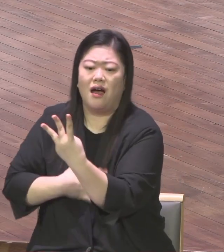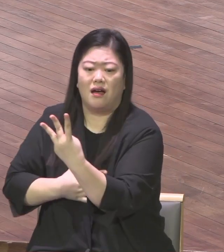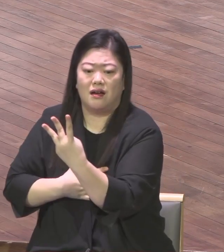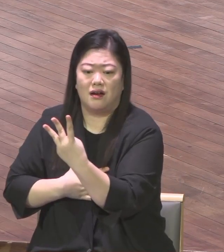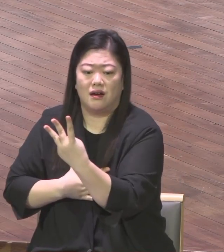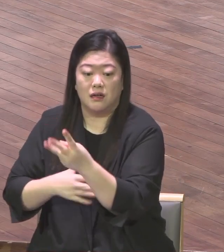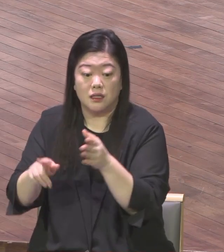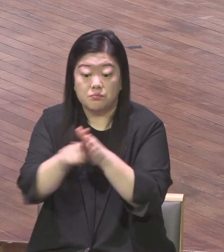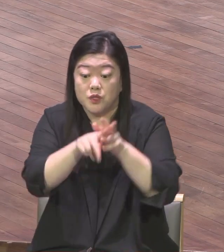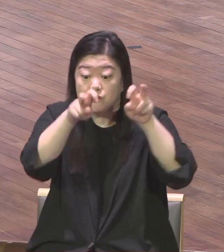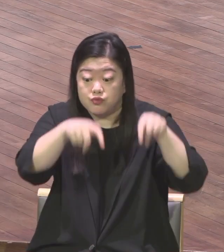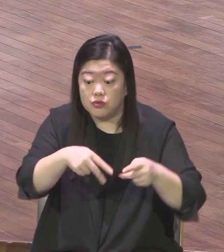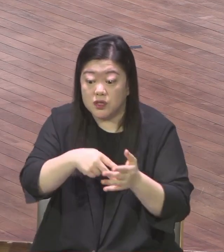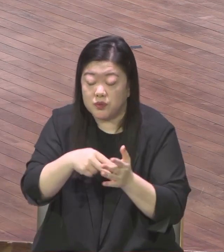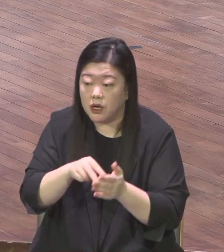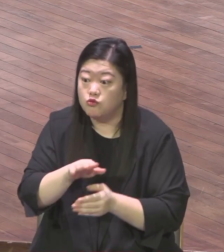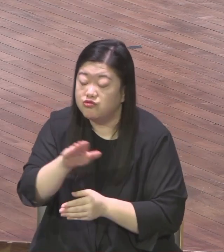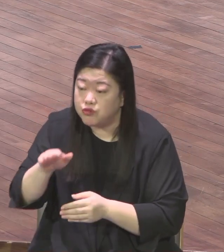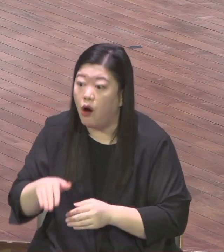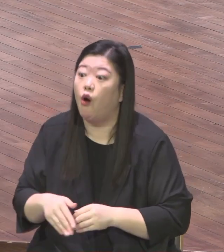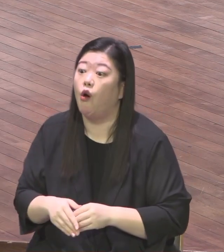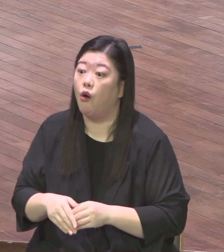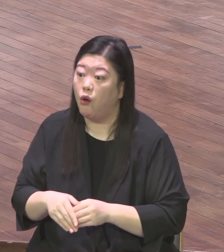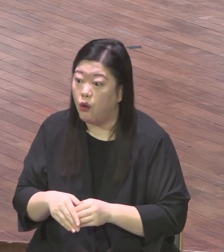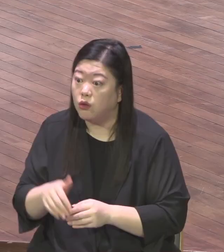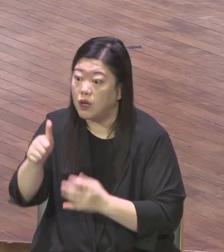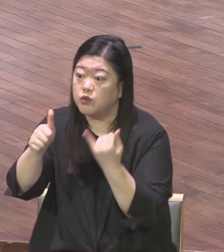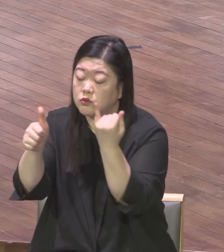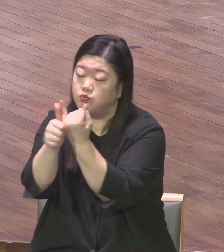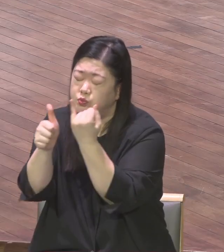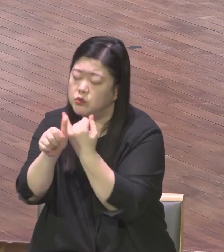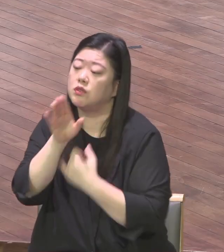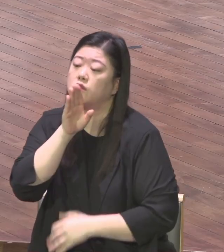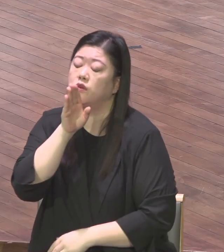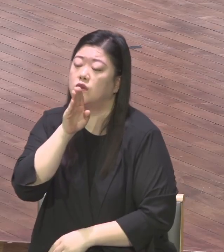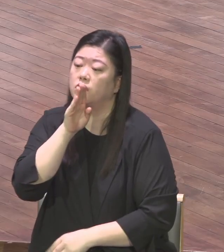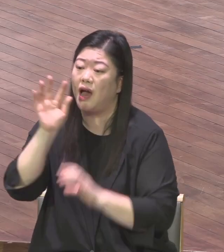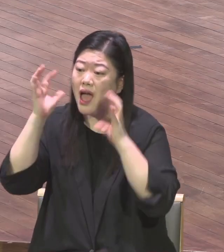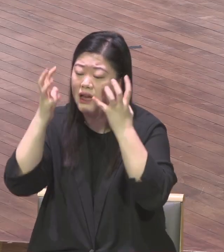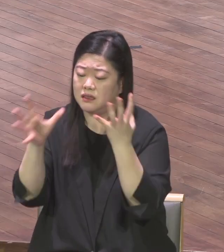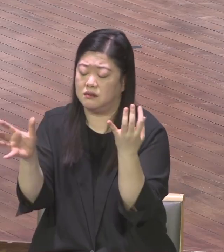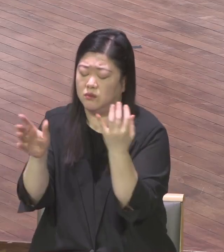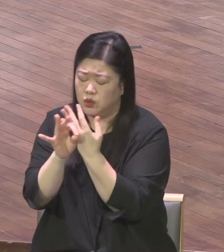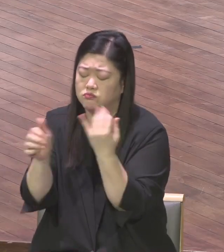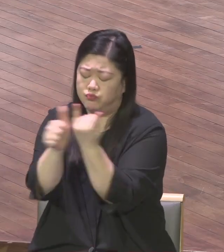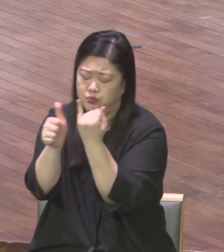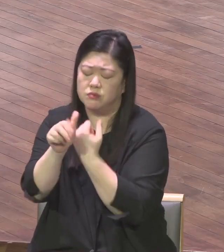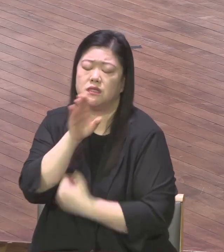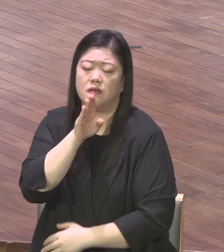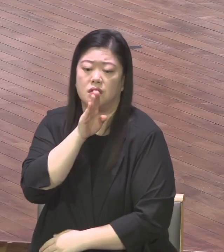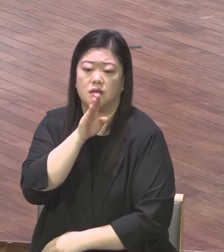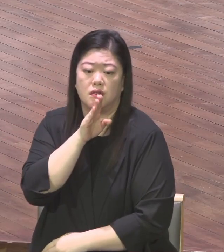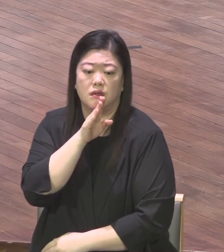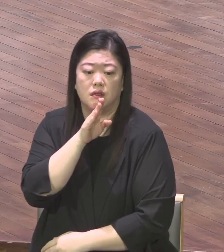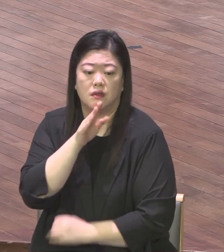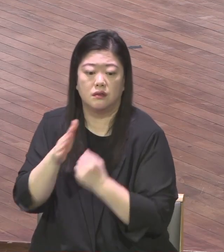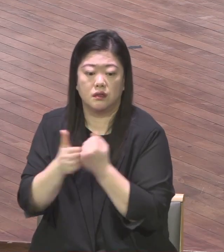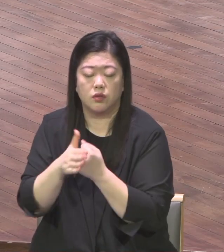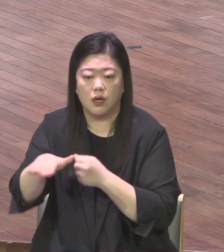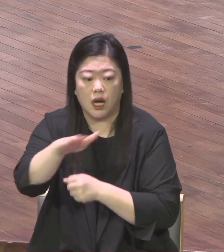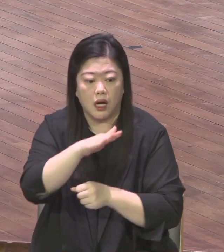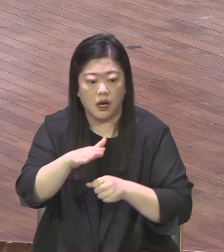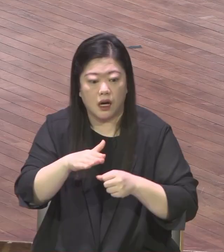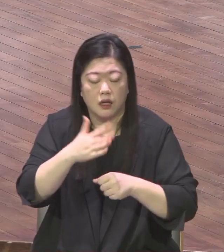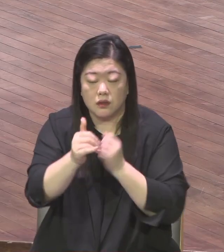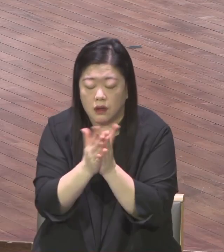말 처음 들으면요, 그럴 수 있겠네. 우리라고 뭐 아버지 하나님, 어머니 하나님.